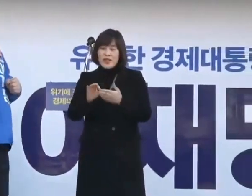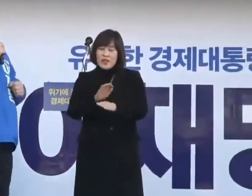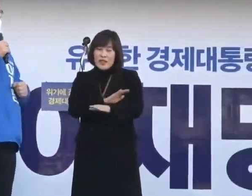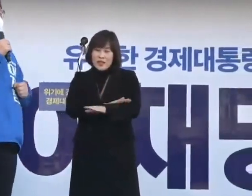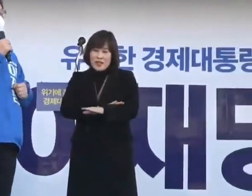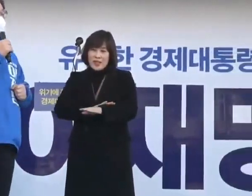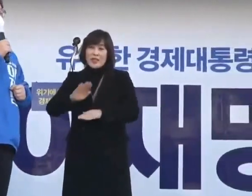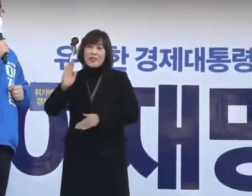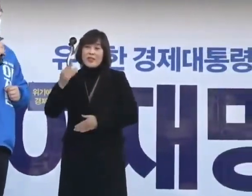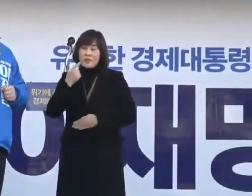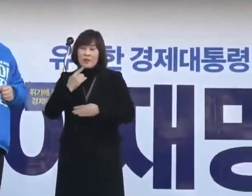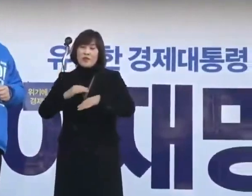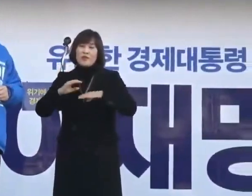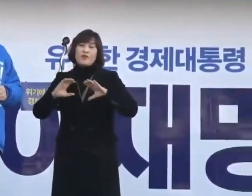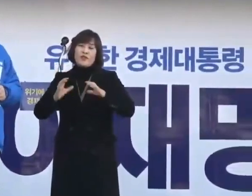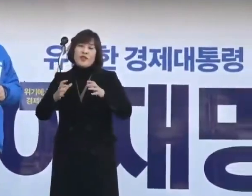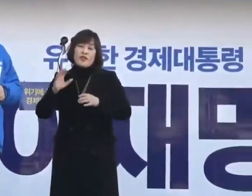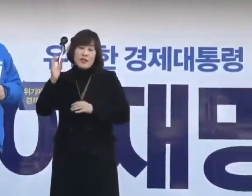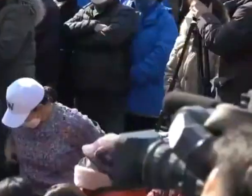국가로 변해오지 않았습니까?